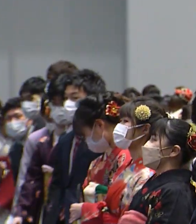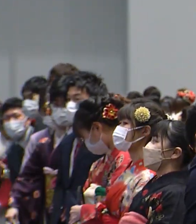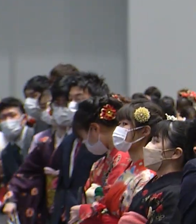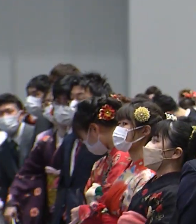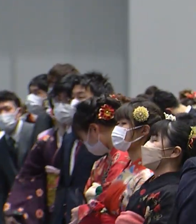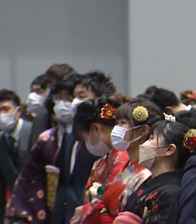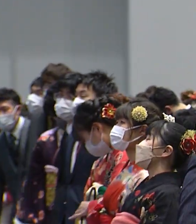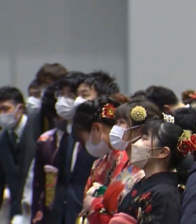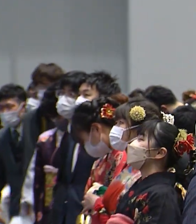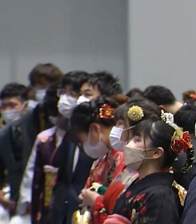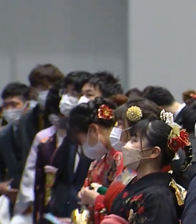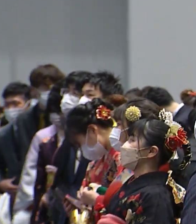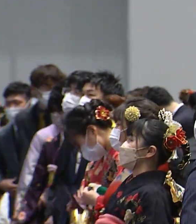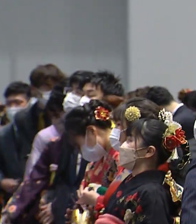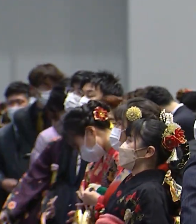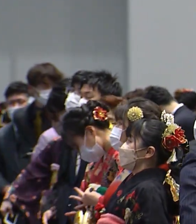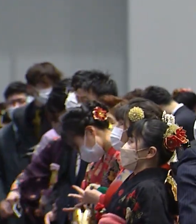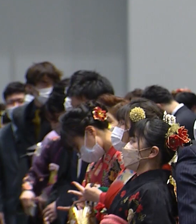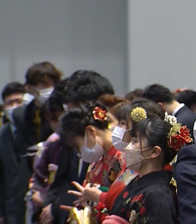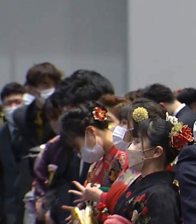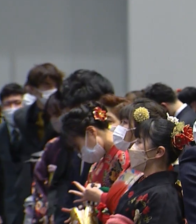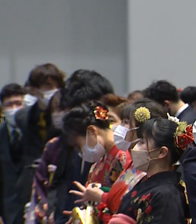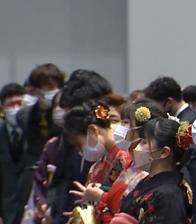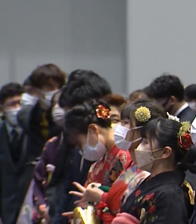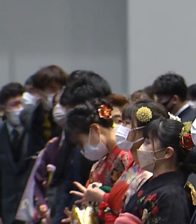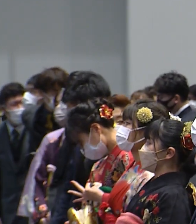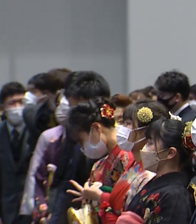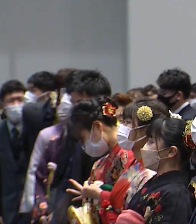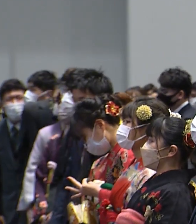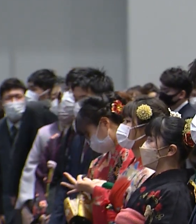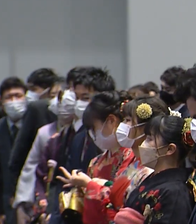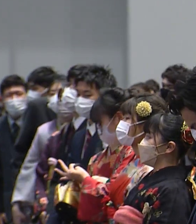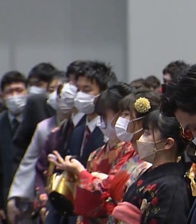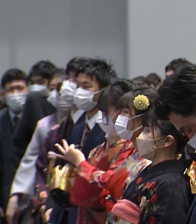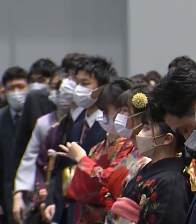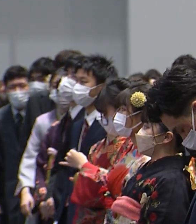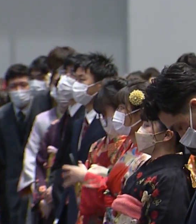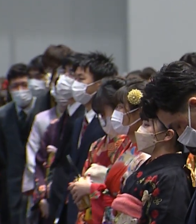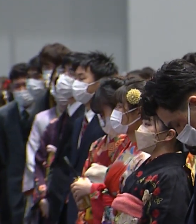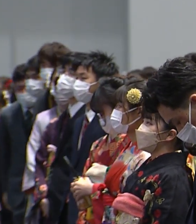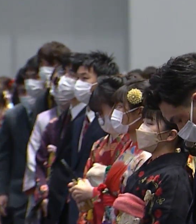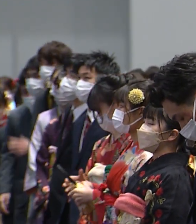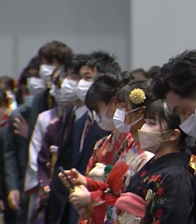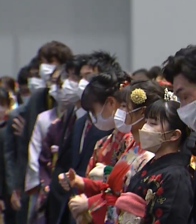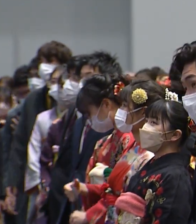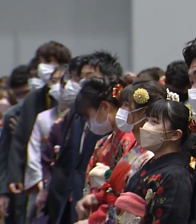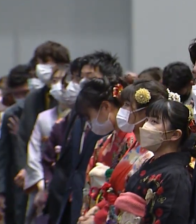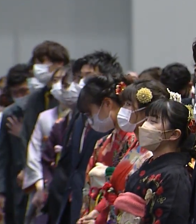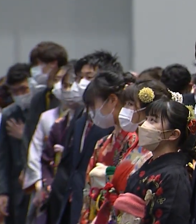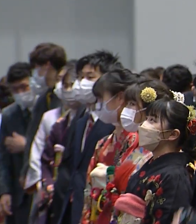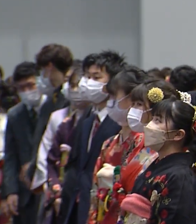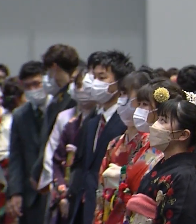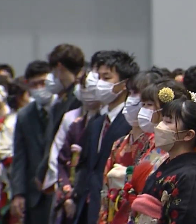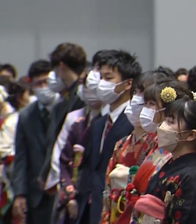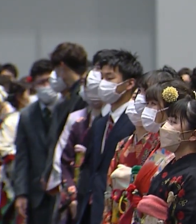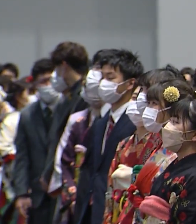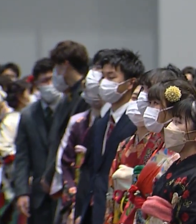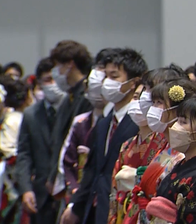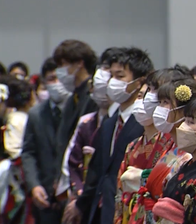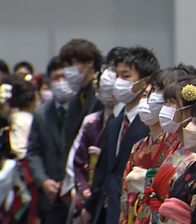本日は新型コロナウイルス感染拡大防止の観点から成長に変えることとしており